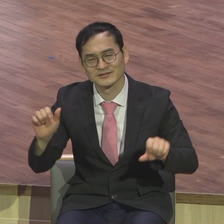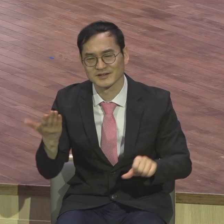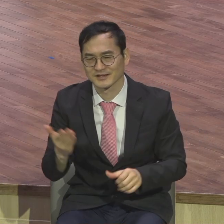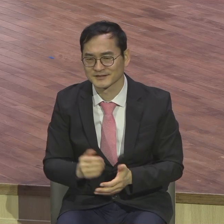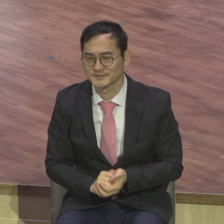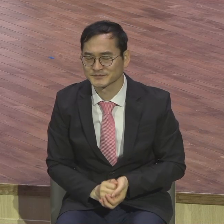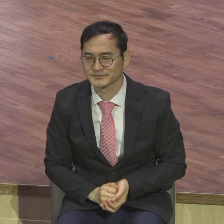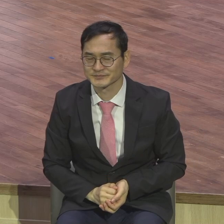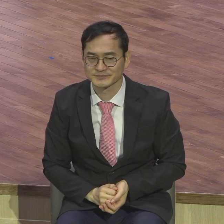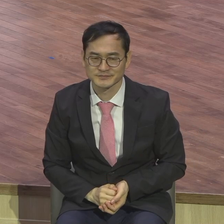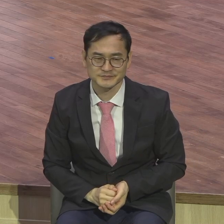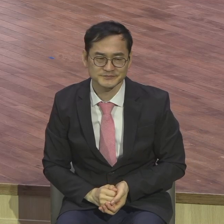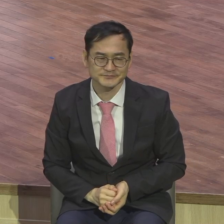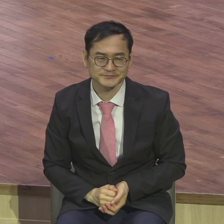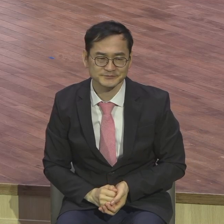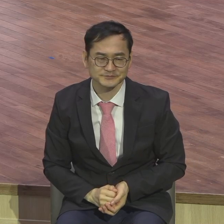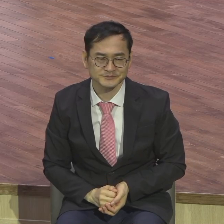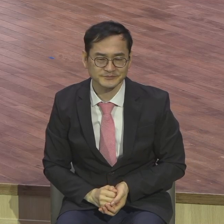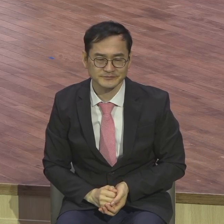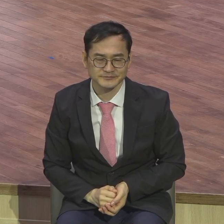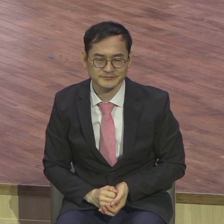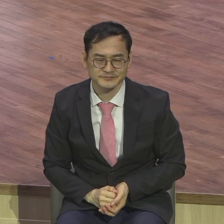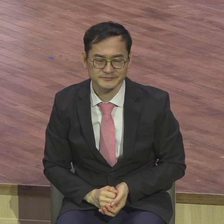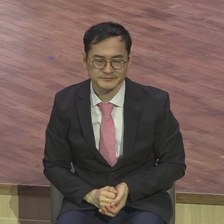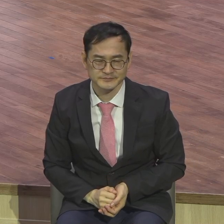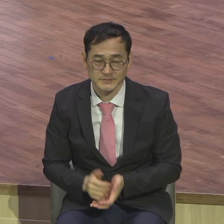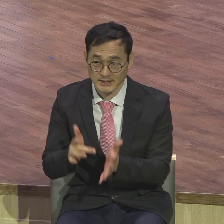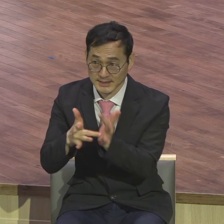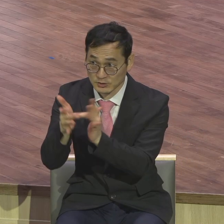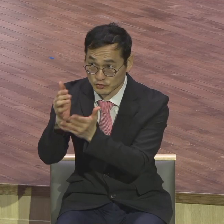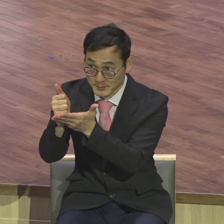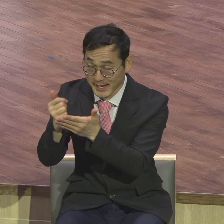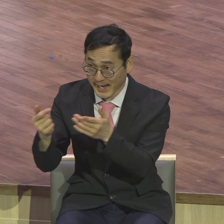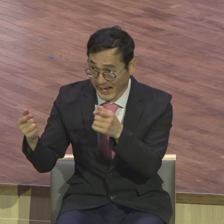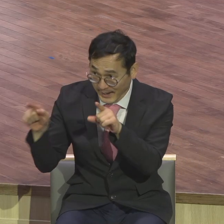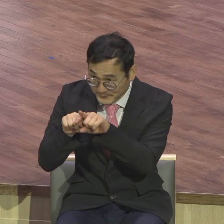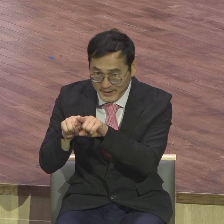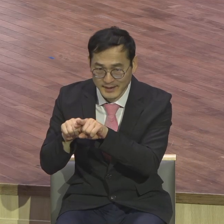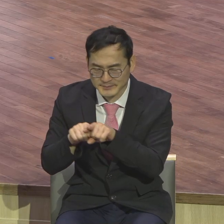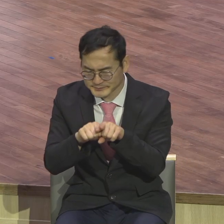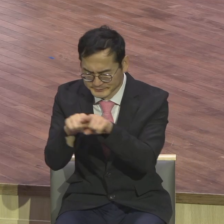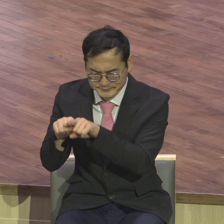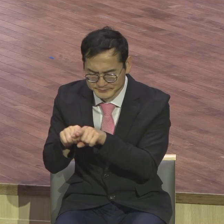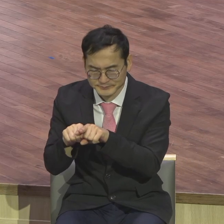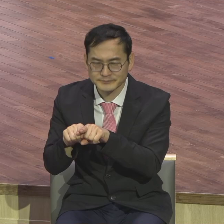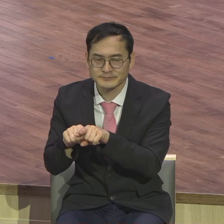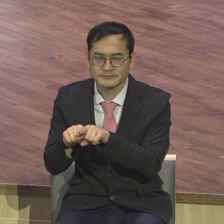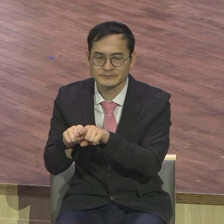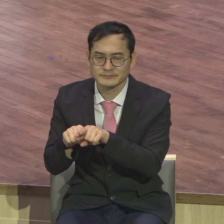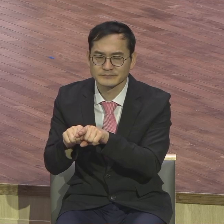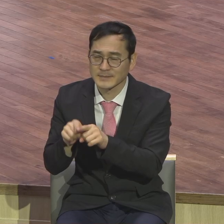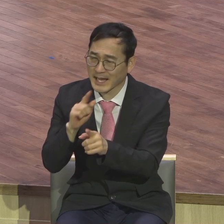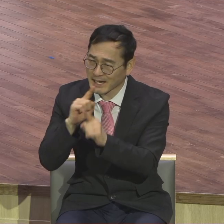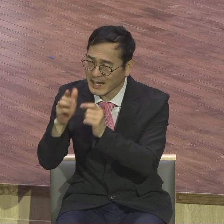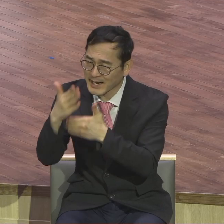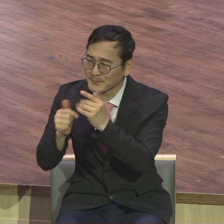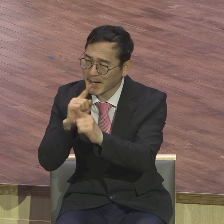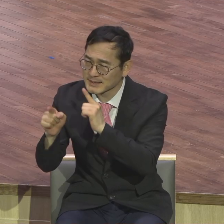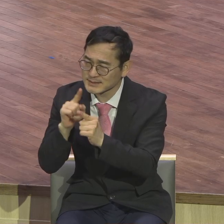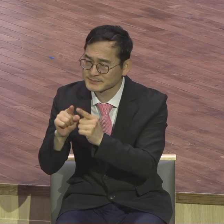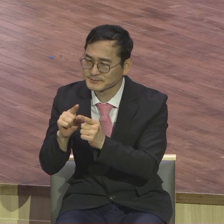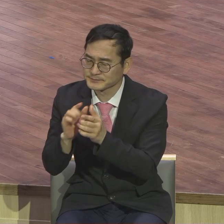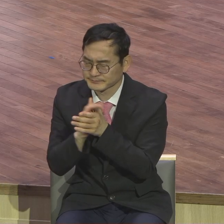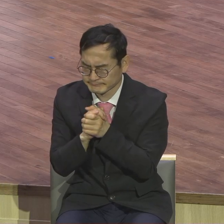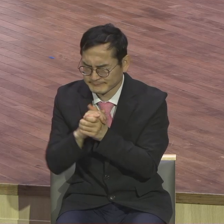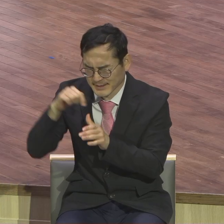예수 그리스도와 함께 하는 힘을 먼저 얻으시기 바랍니다. 먼저 은혜 받으라 이 말이요. 먼저